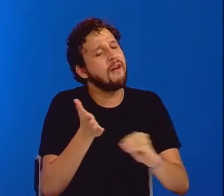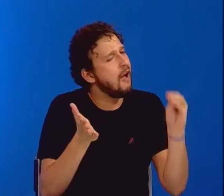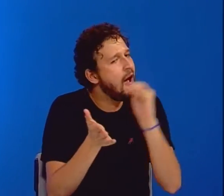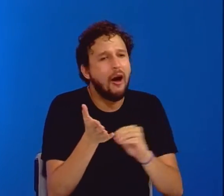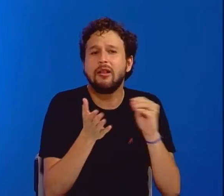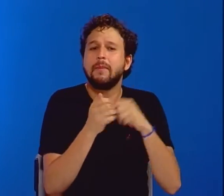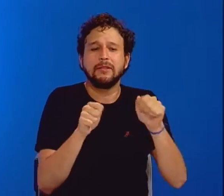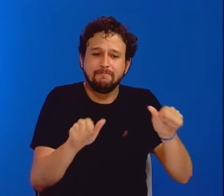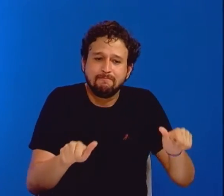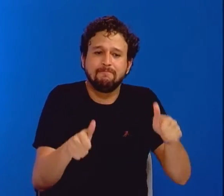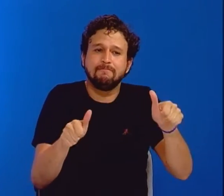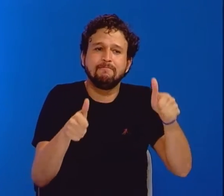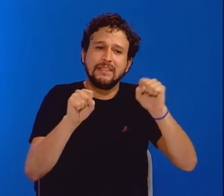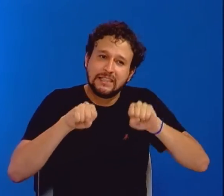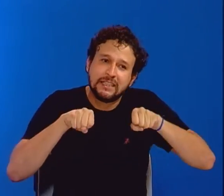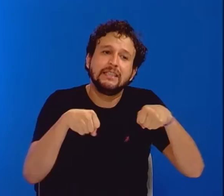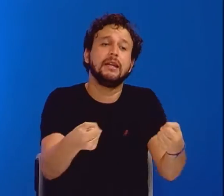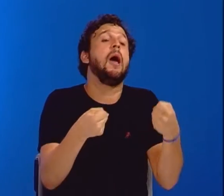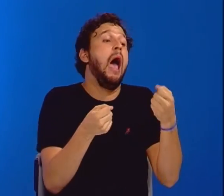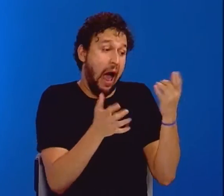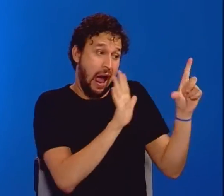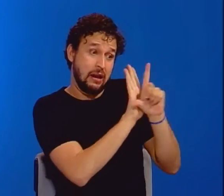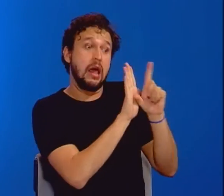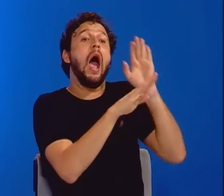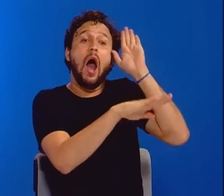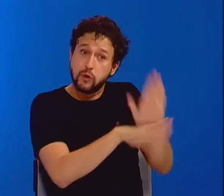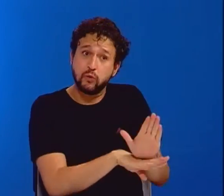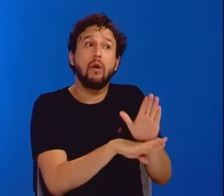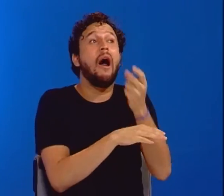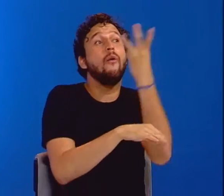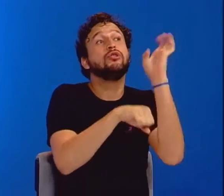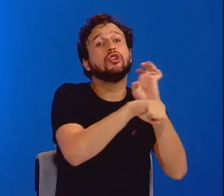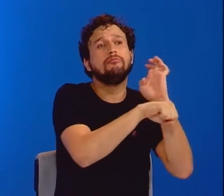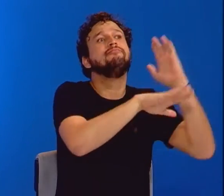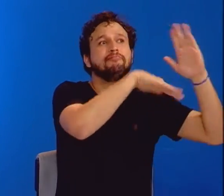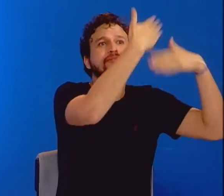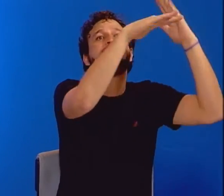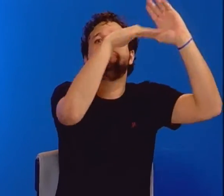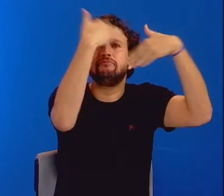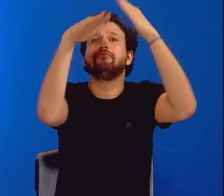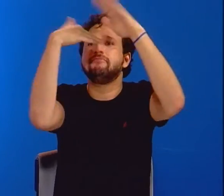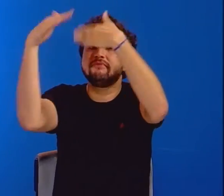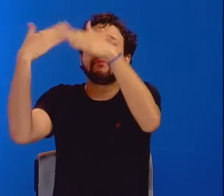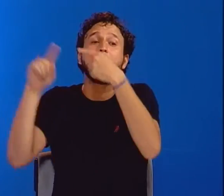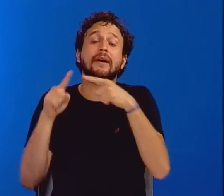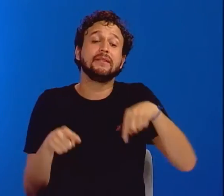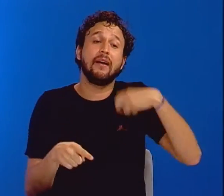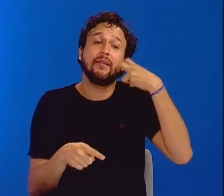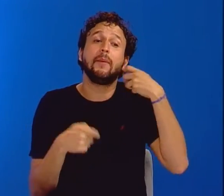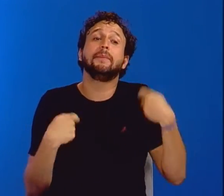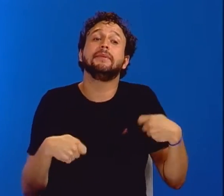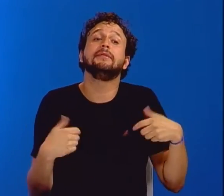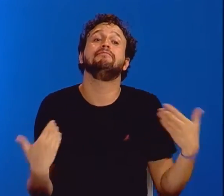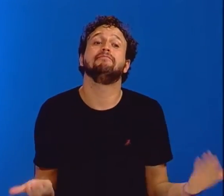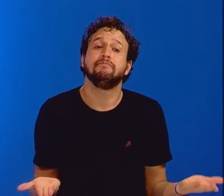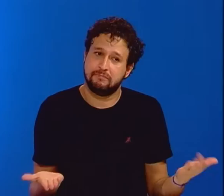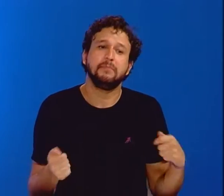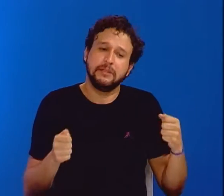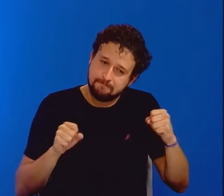né? Porque é a melhor forma do surdo aprender. A lei, ela estabelece isso, mas até hoje aqui em Natal